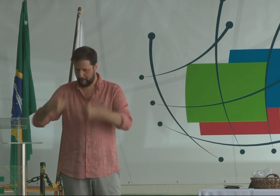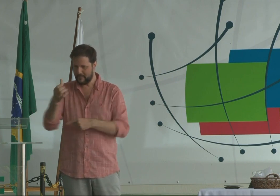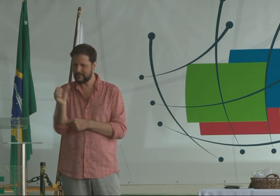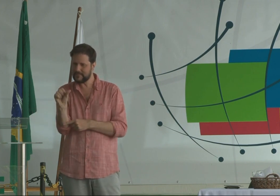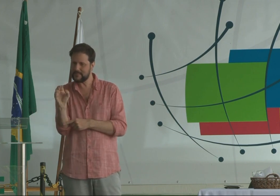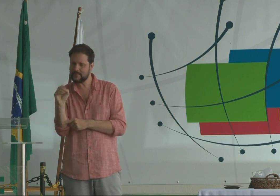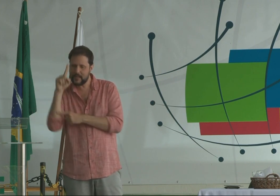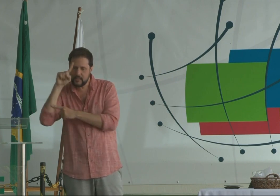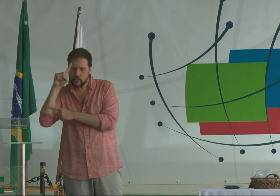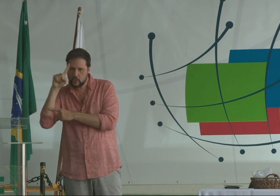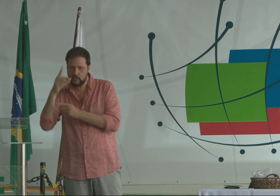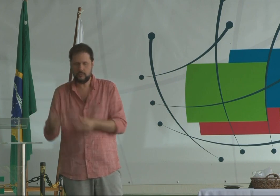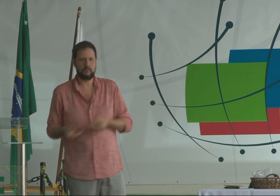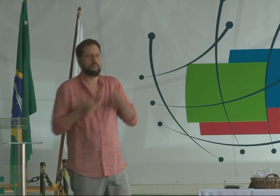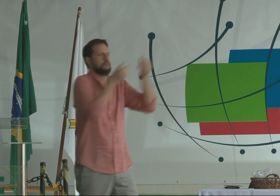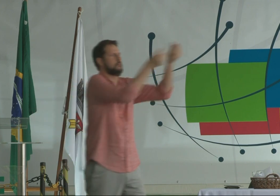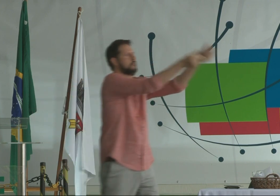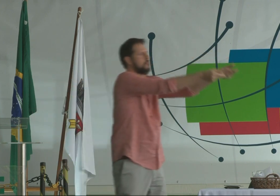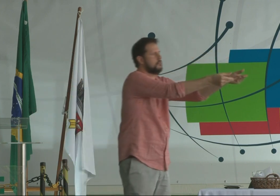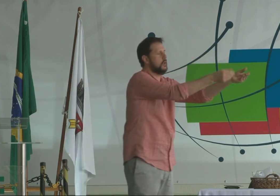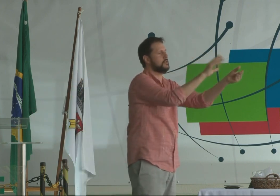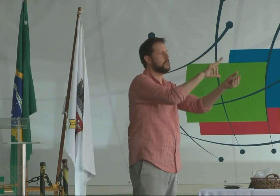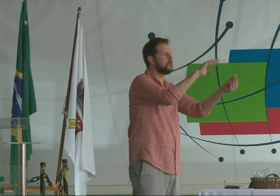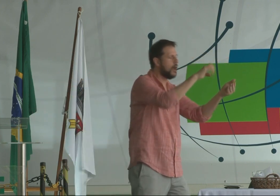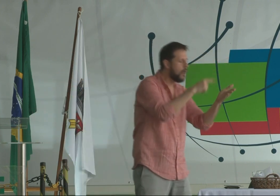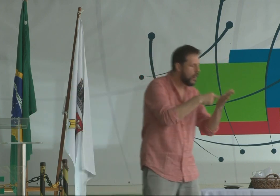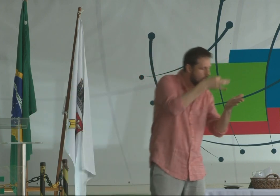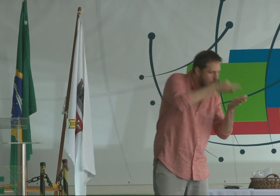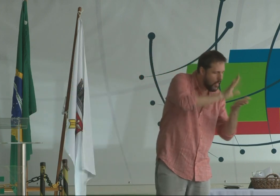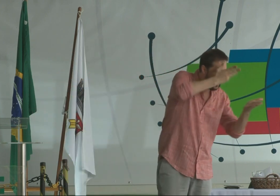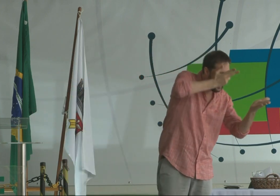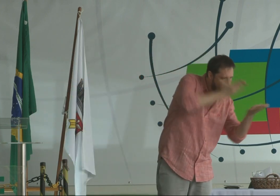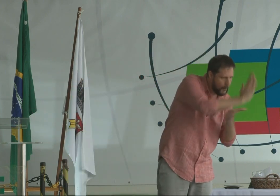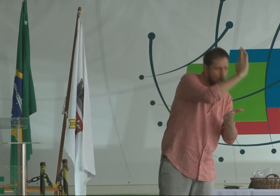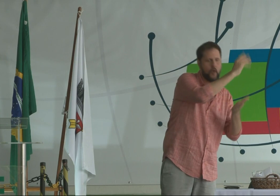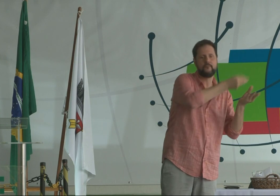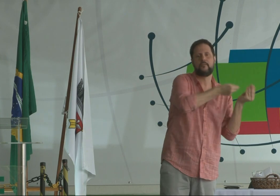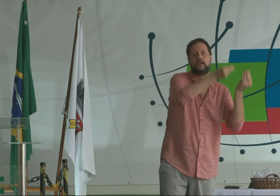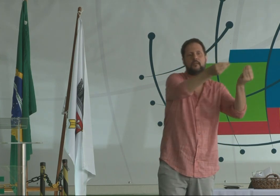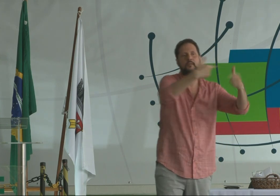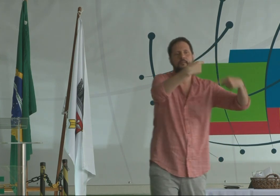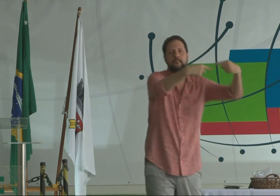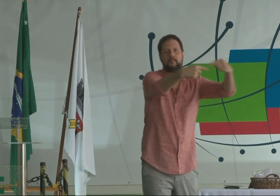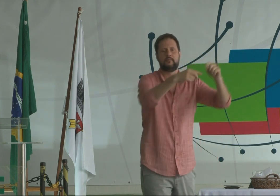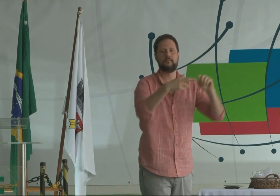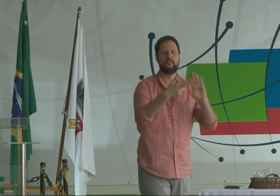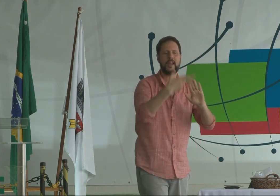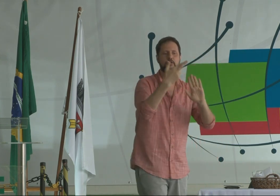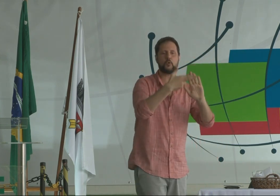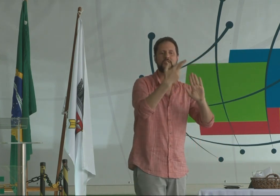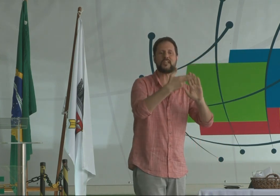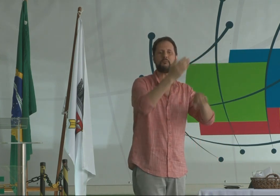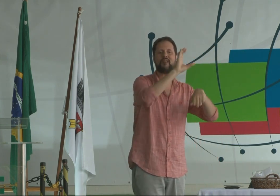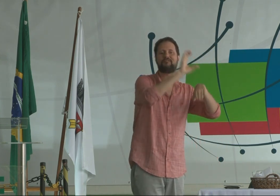estabelece a situação com uma aula obrigatória de escolha. Que parece que tem que pegar tudo de novo e entregar para que passar de novo e voltar a essa discussão.